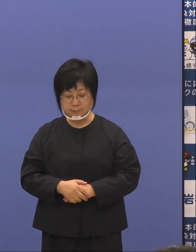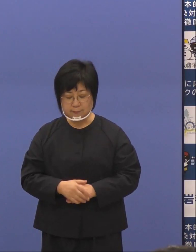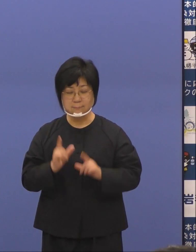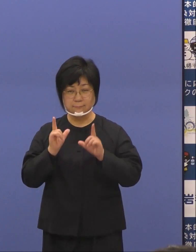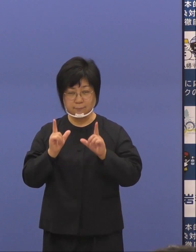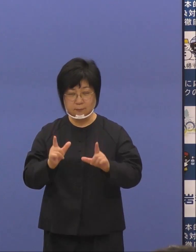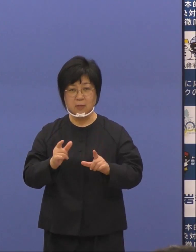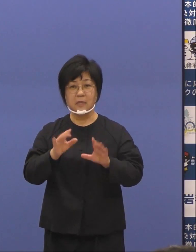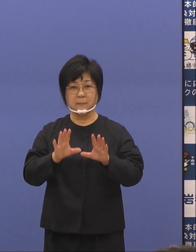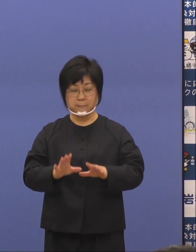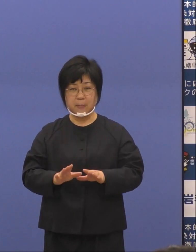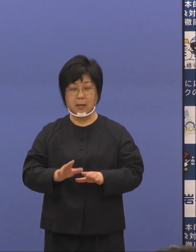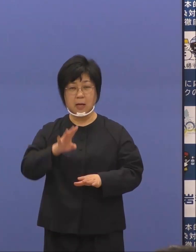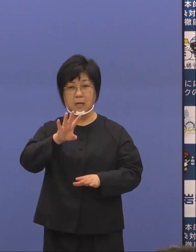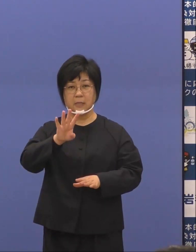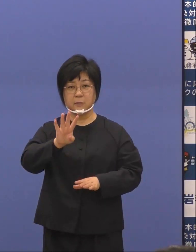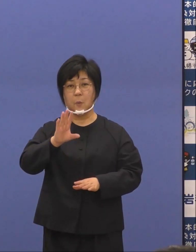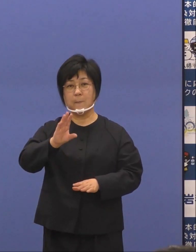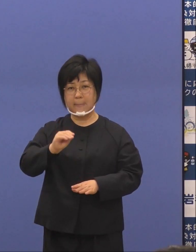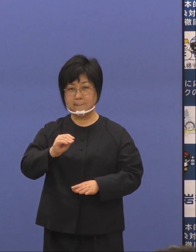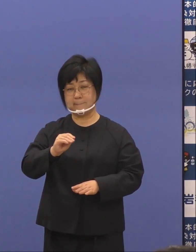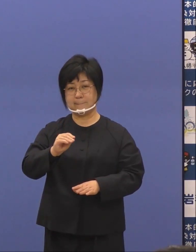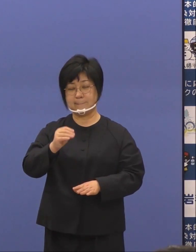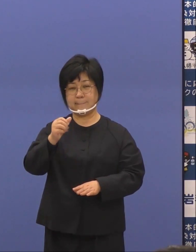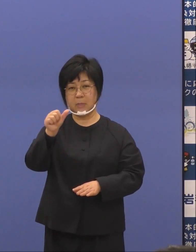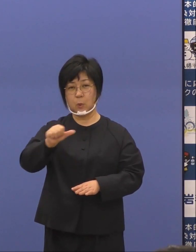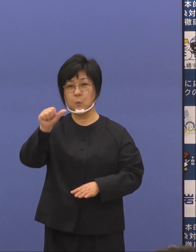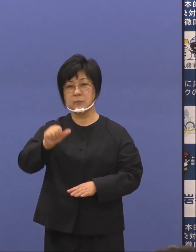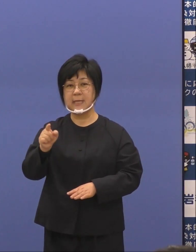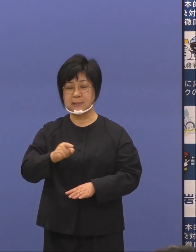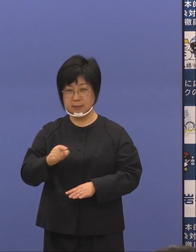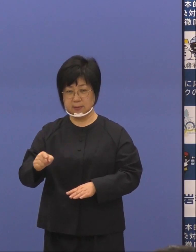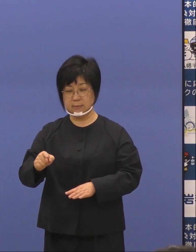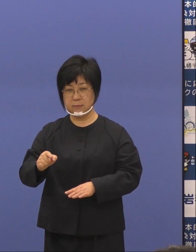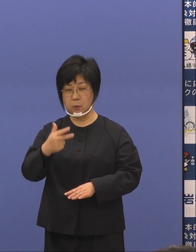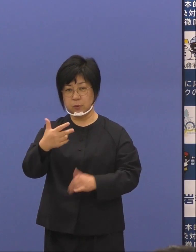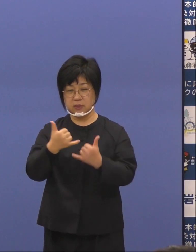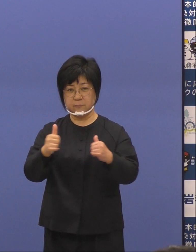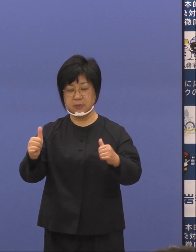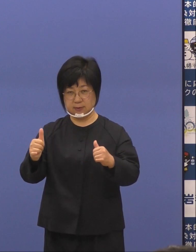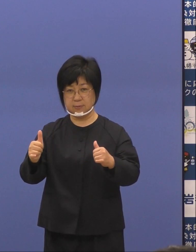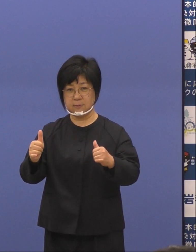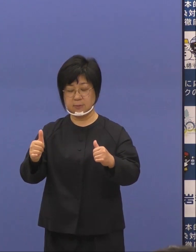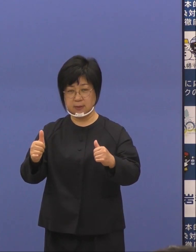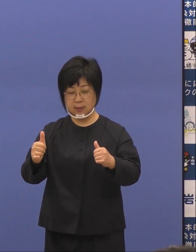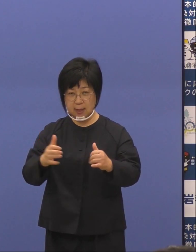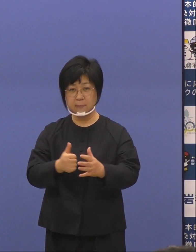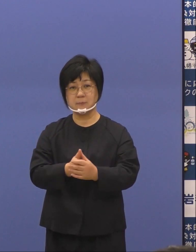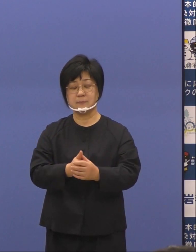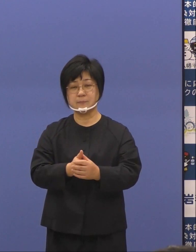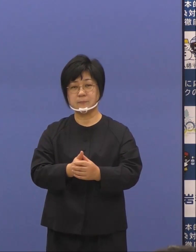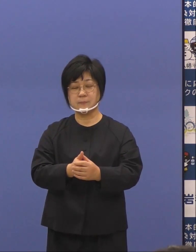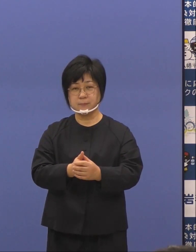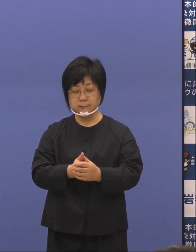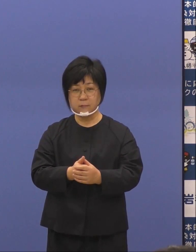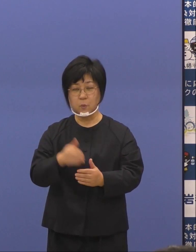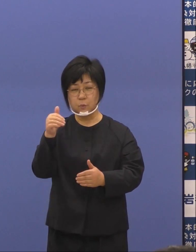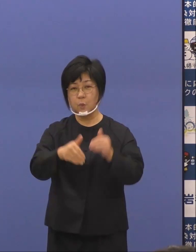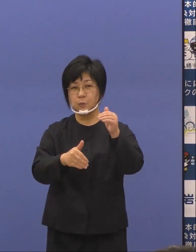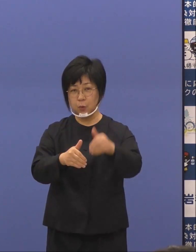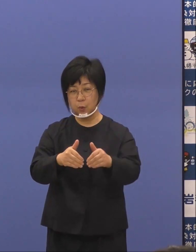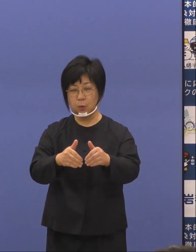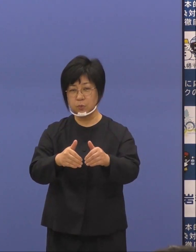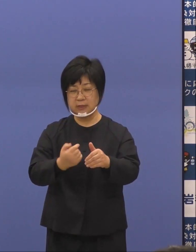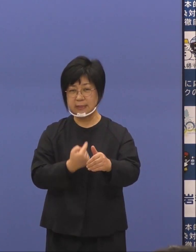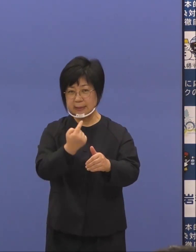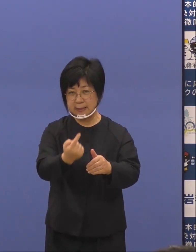4万5千人の人たちがそれぞれなぜシュハーマさんに投票したか、もう一人に投票したか、そして投票に行かな